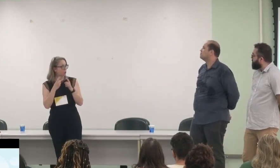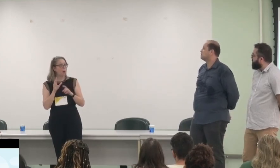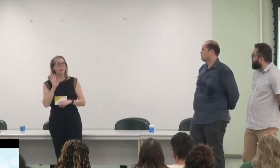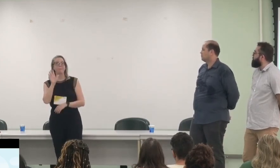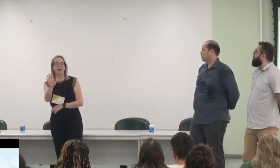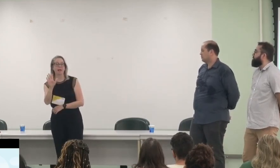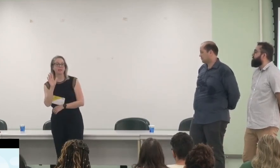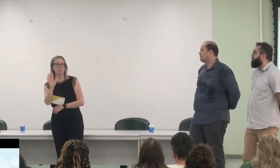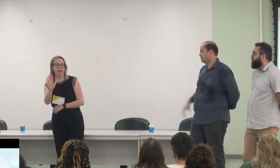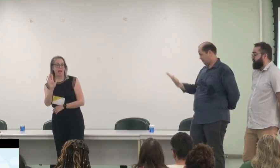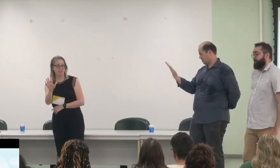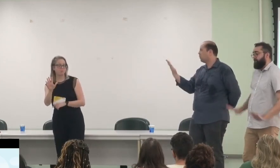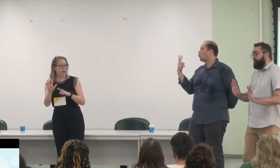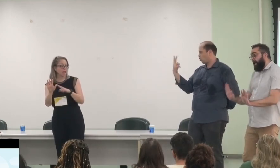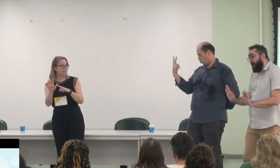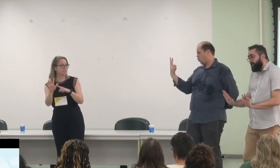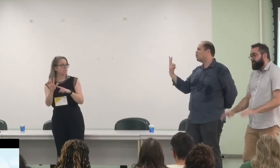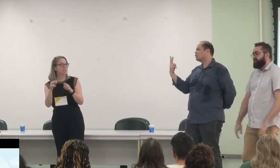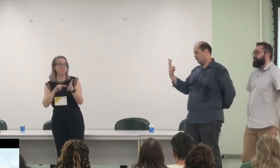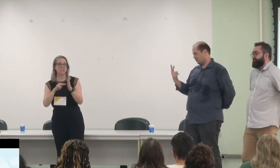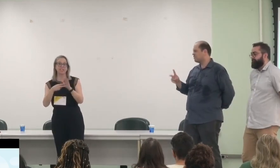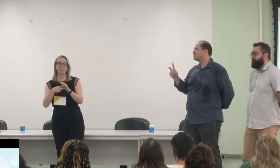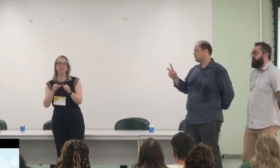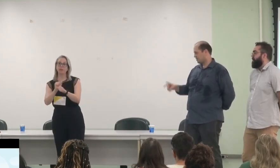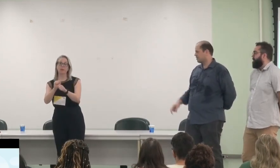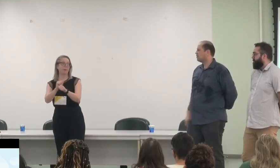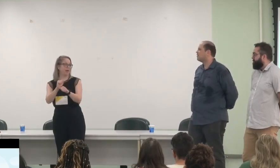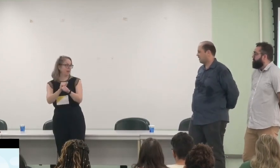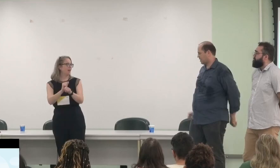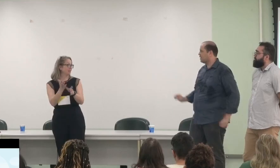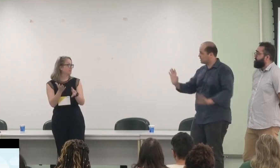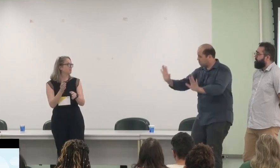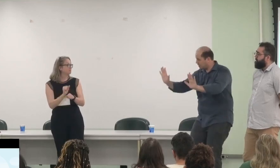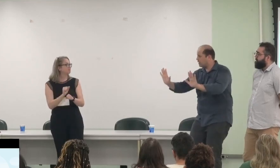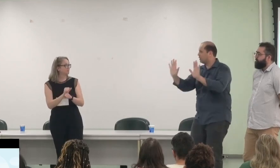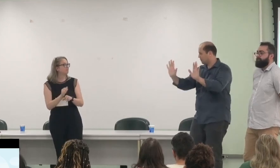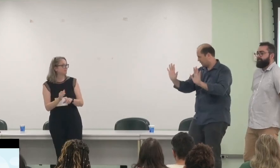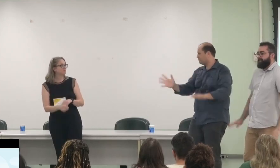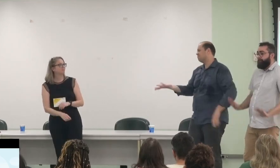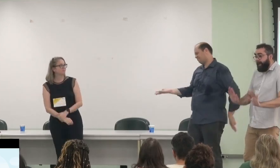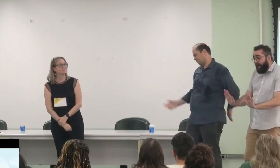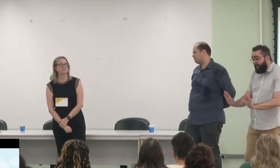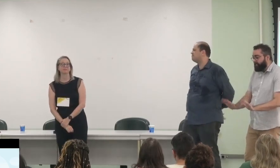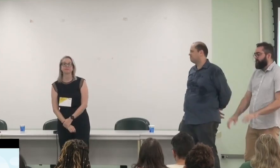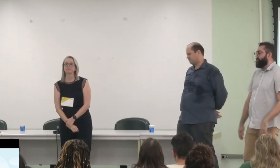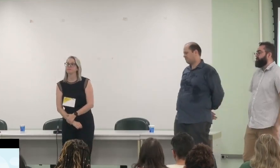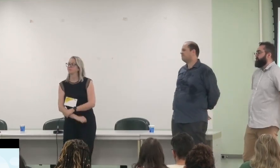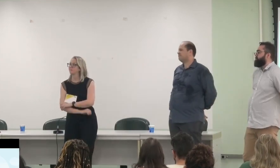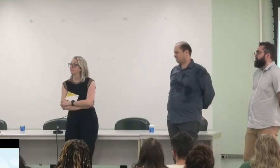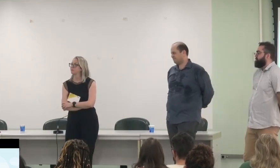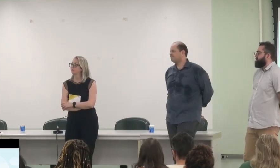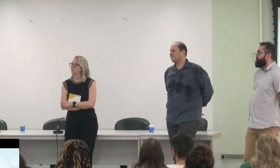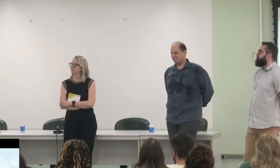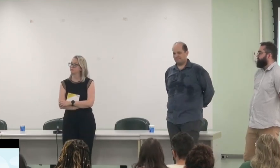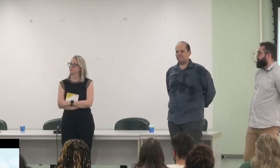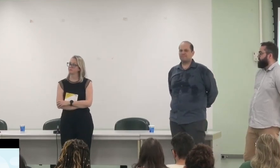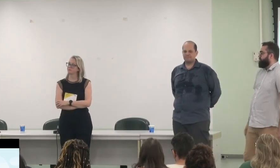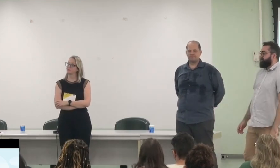também gestual, né? Então, tem esse gesto parado, né, que é um mas, que acaba sendo produzido.